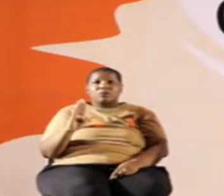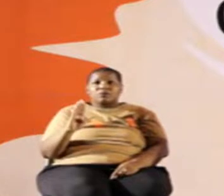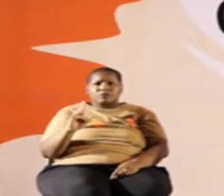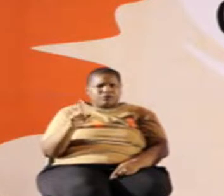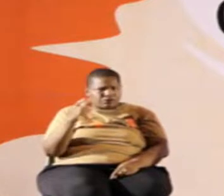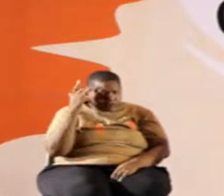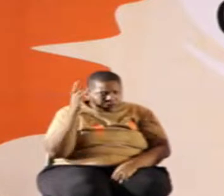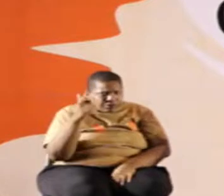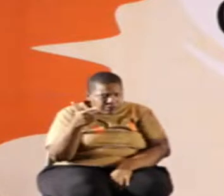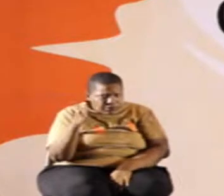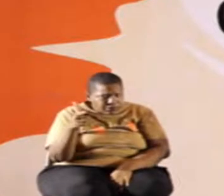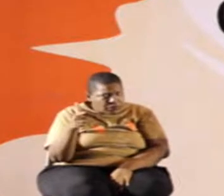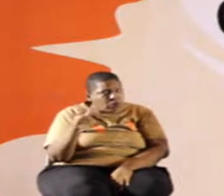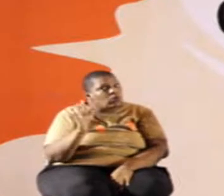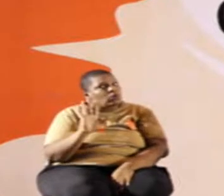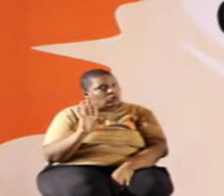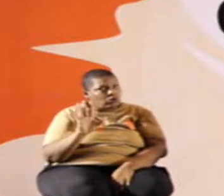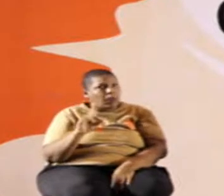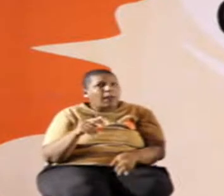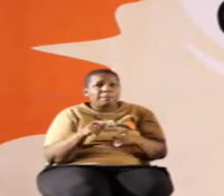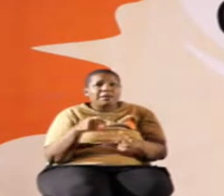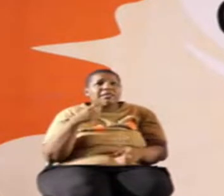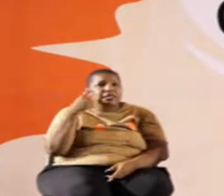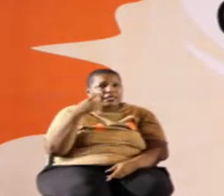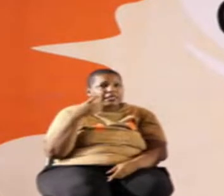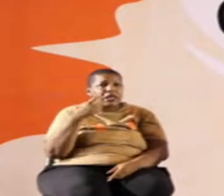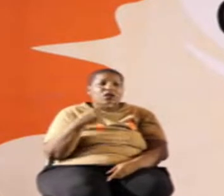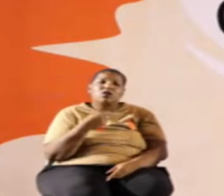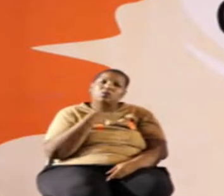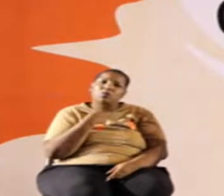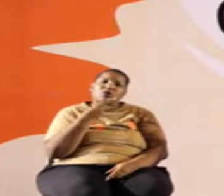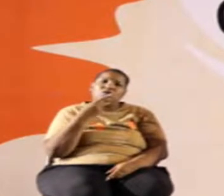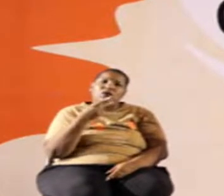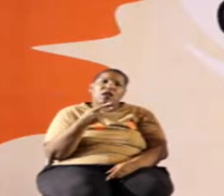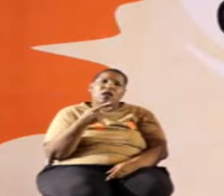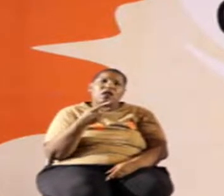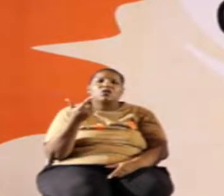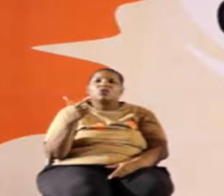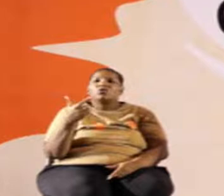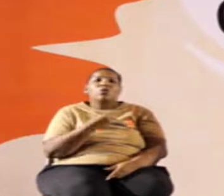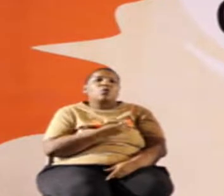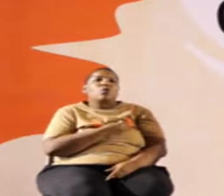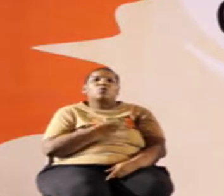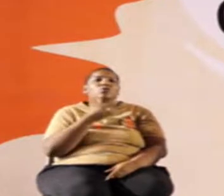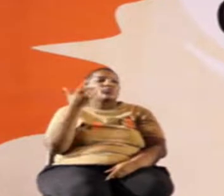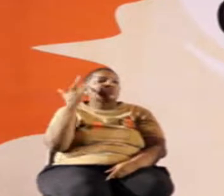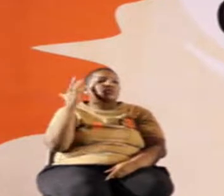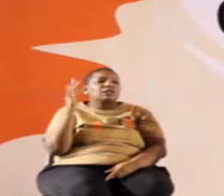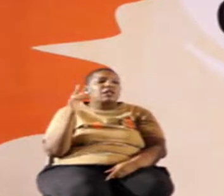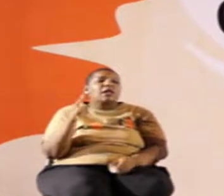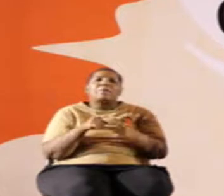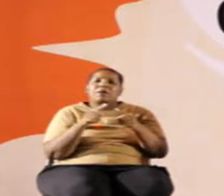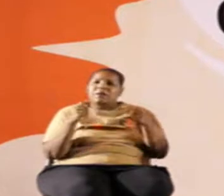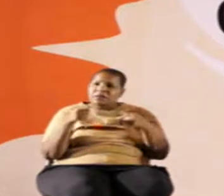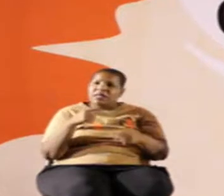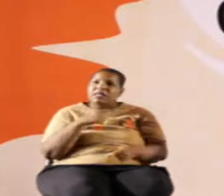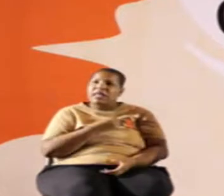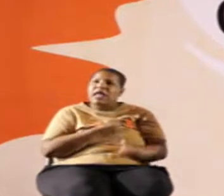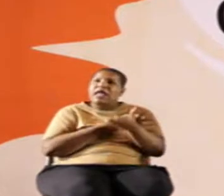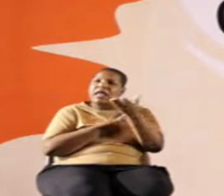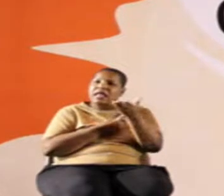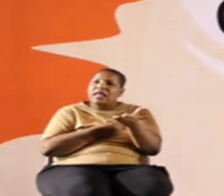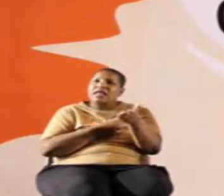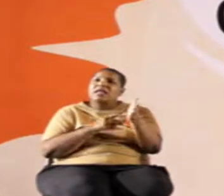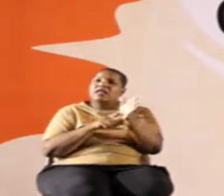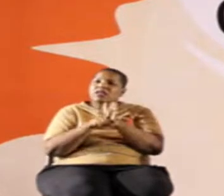ser fácil, mas tem caminho. Né? Eu não posso dizer como, porque eu não estou ali, não sei, né? É preciso estar lá e